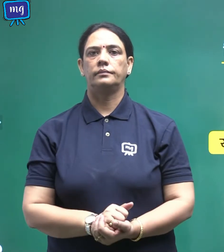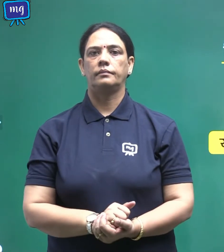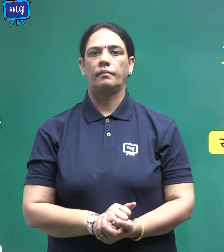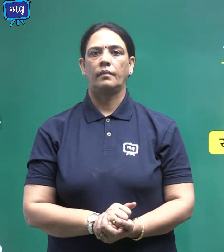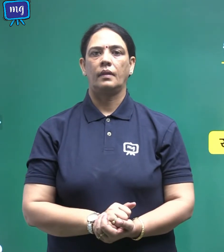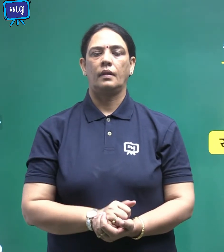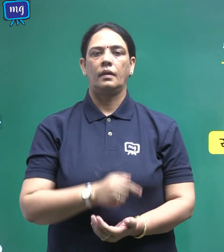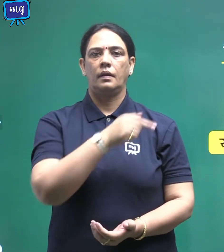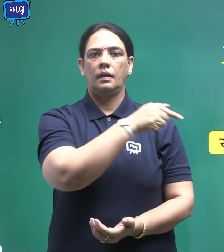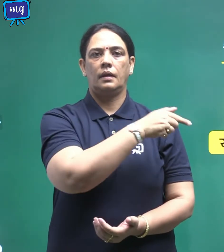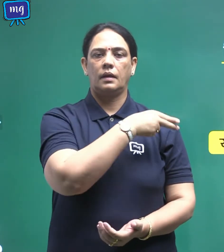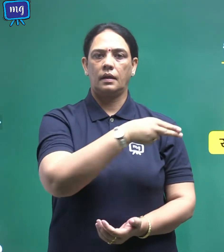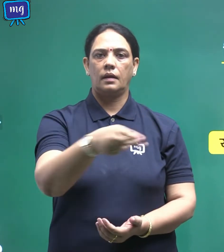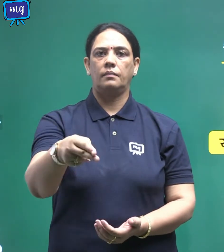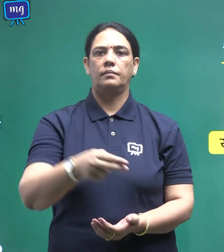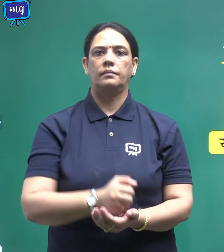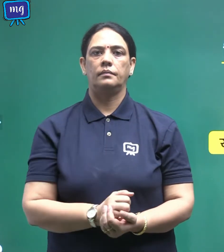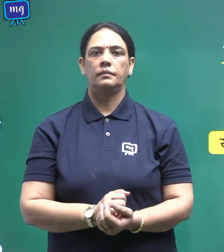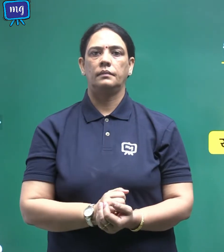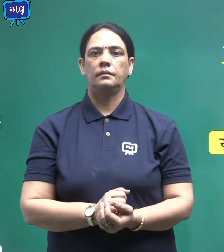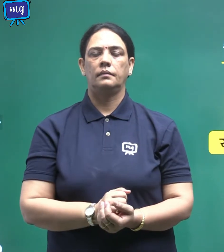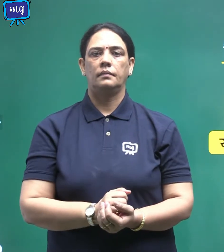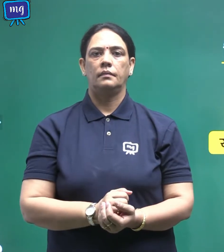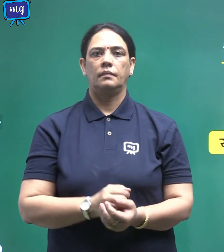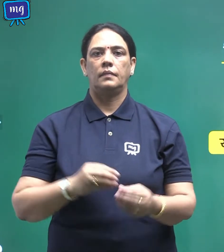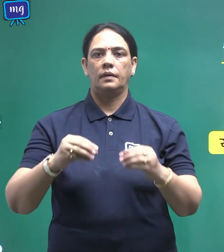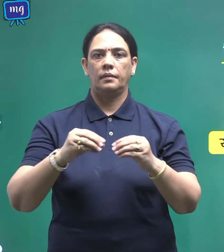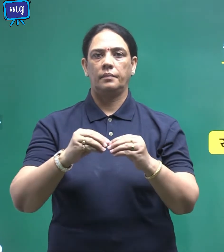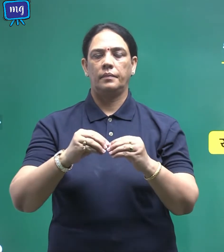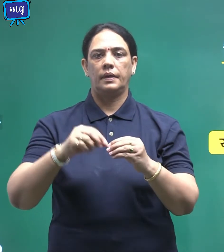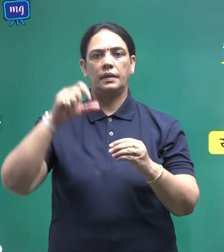मेरा नाम भुवनेश शर्मा,